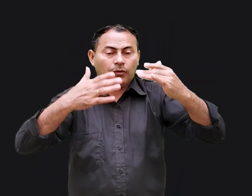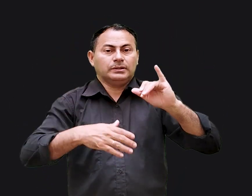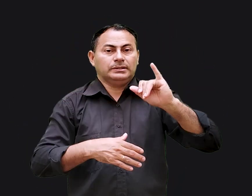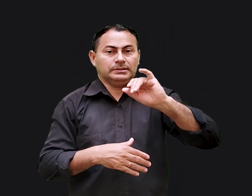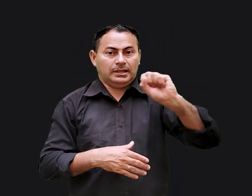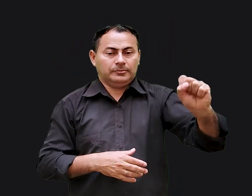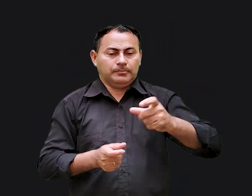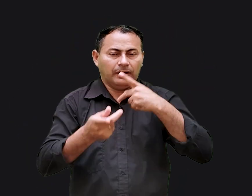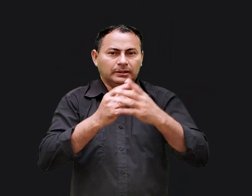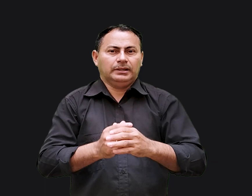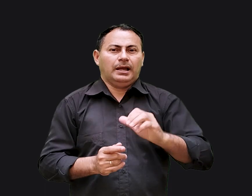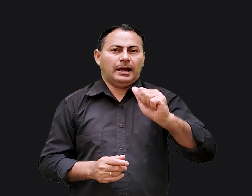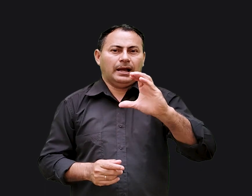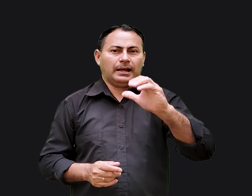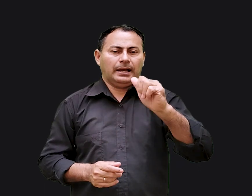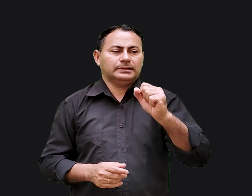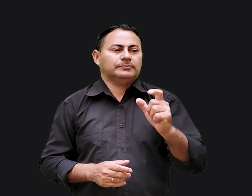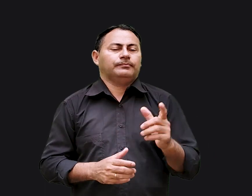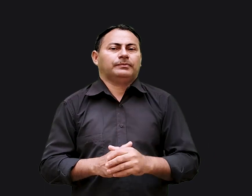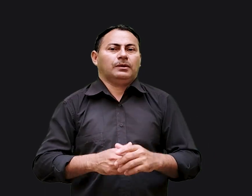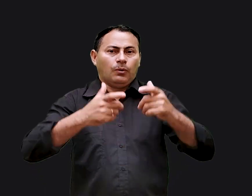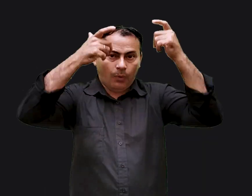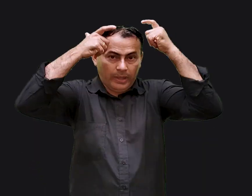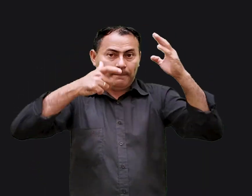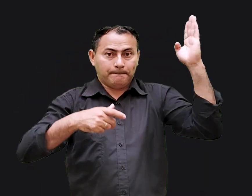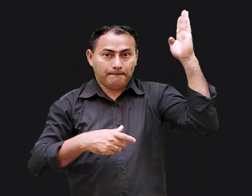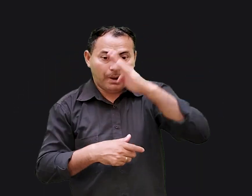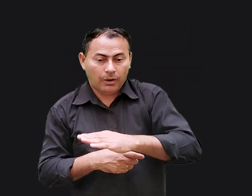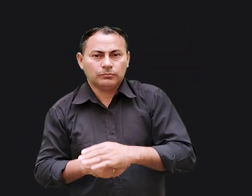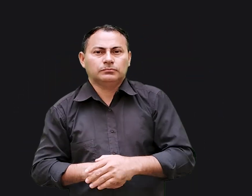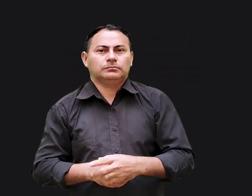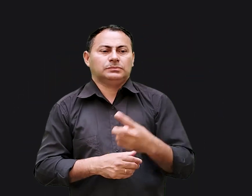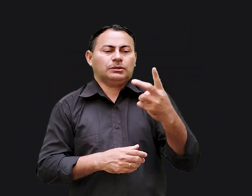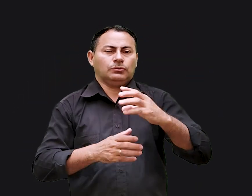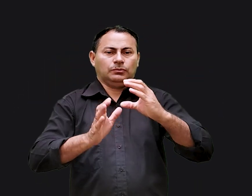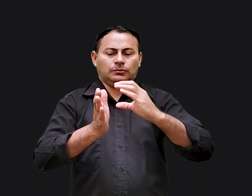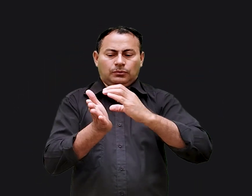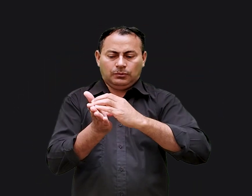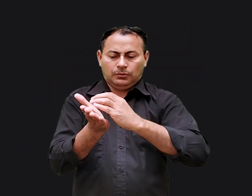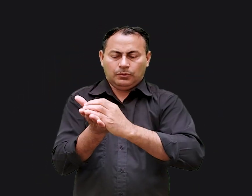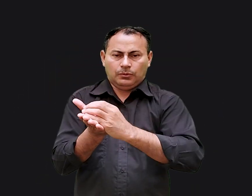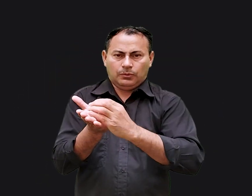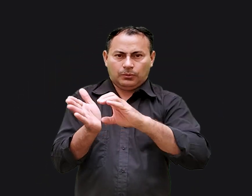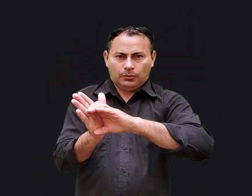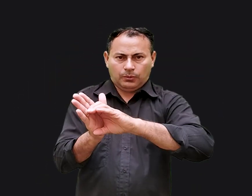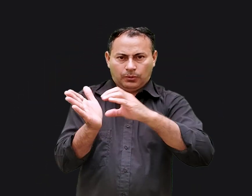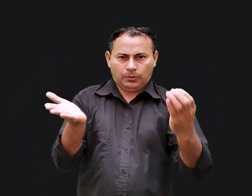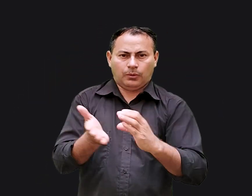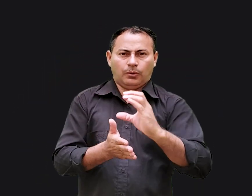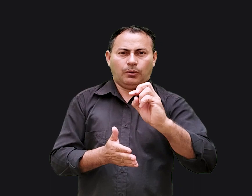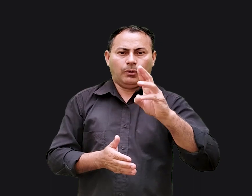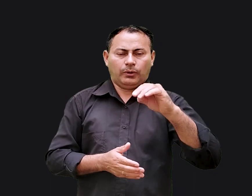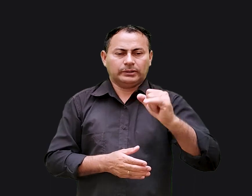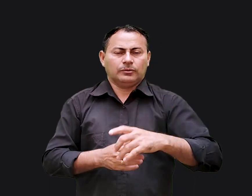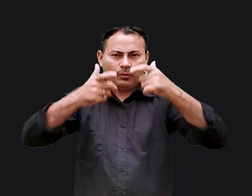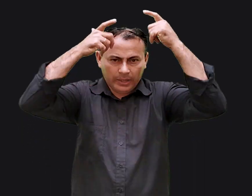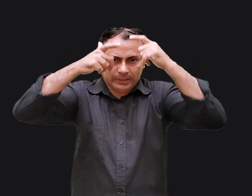qual Isaías pregou foi o de Acás. Acás foi um rei mau. Em 2 Crônicas 28 temos a descrição do reino sob o reinado de